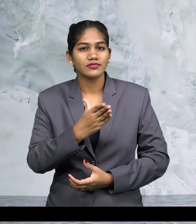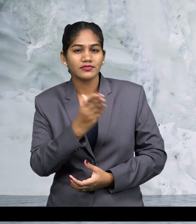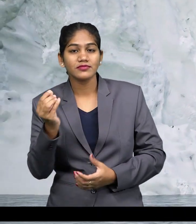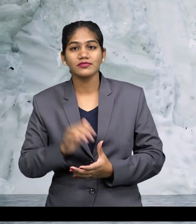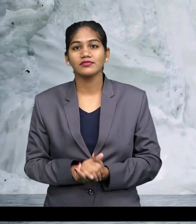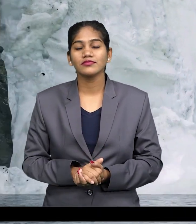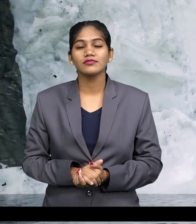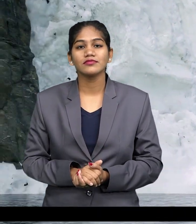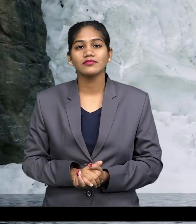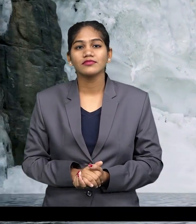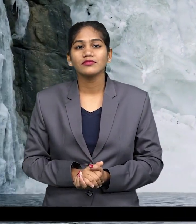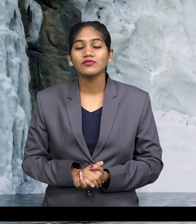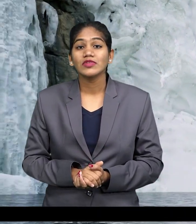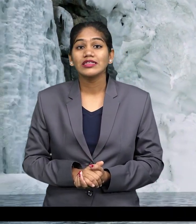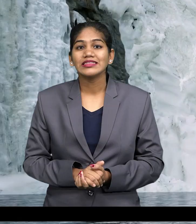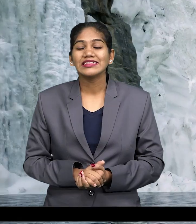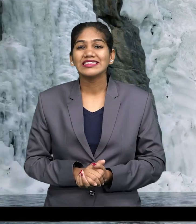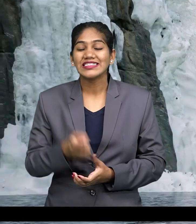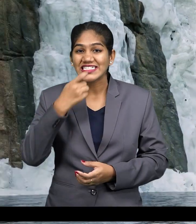जमा हुआ पाया जाता है।